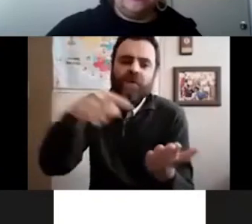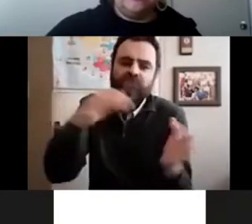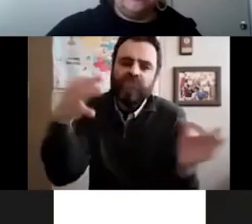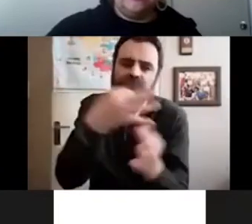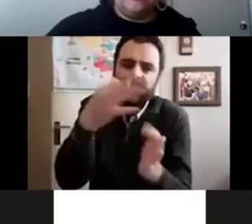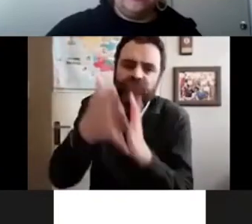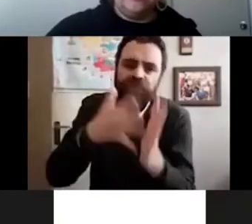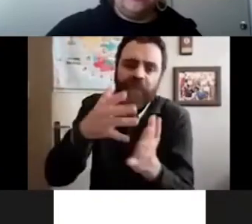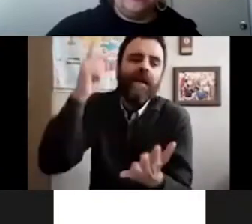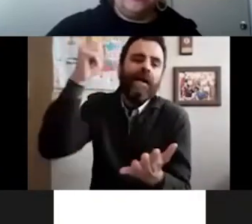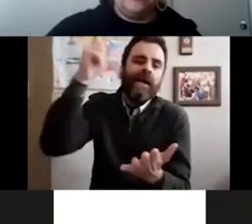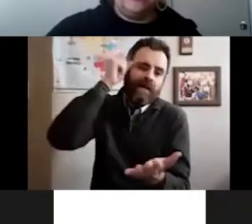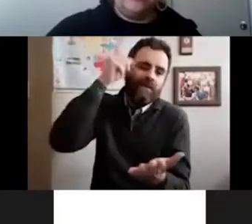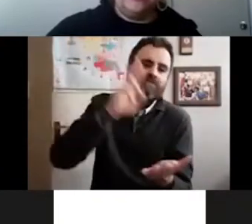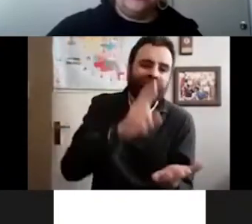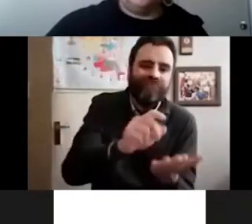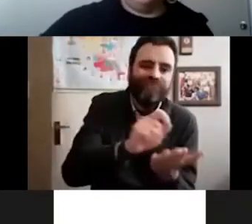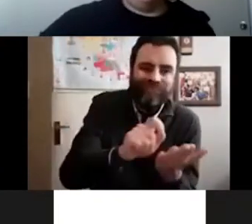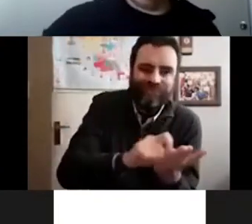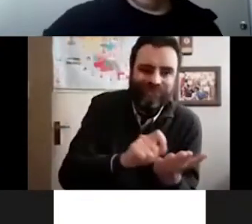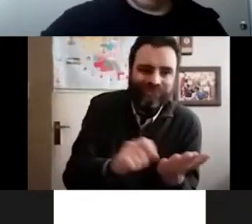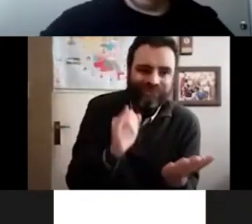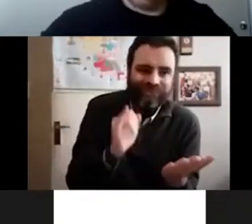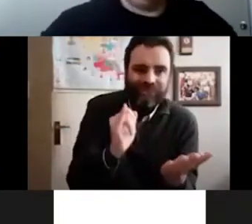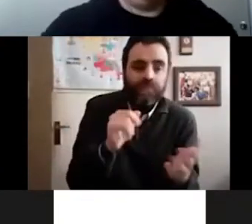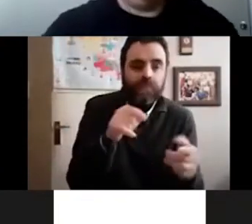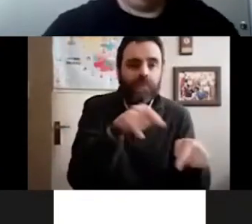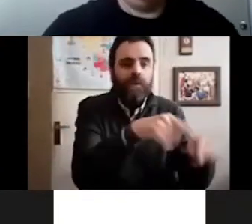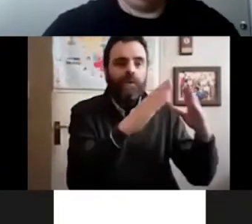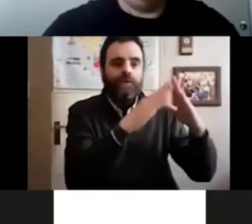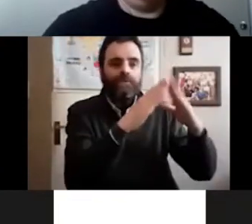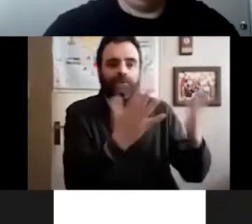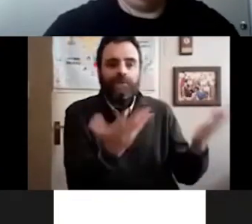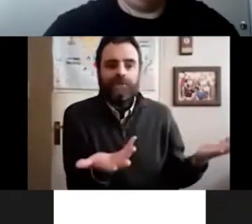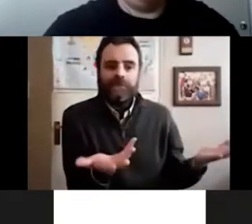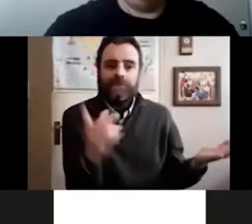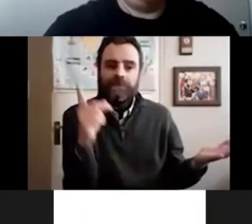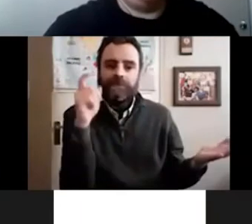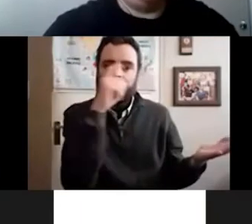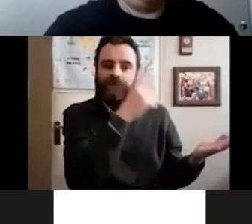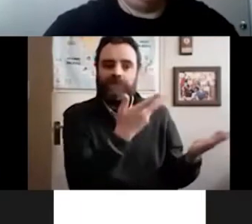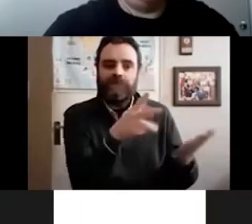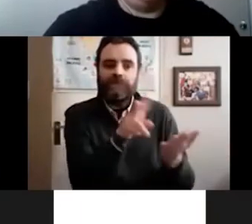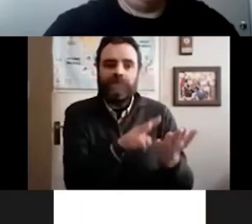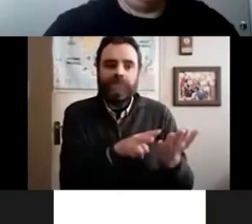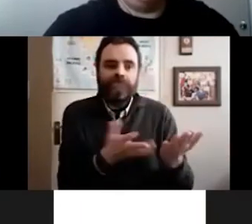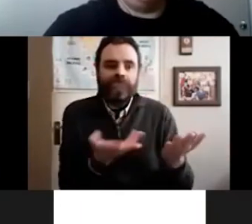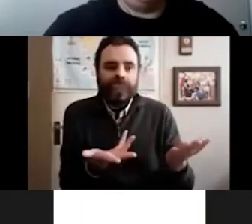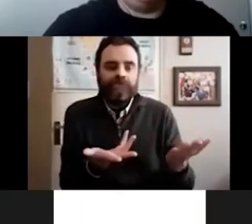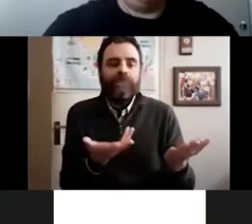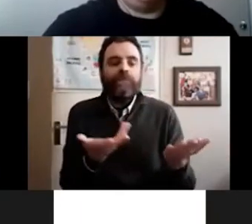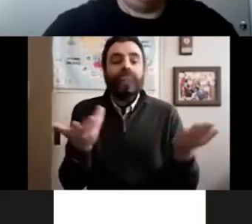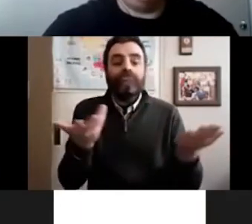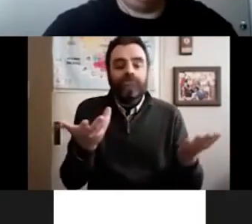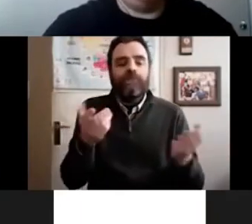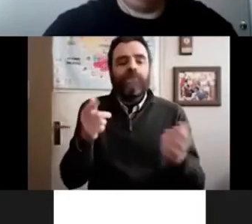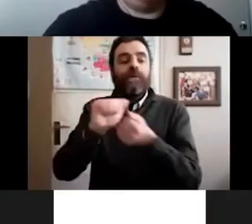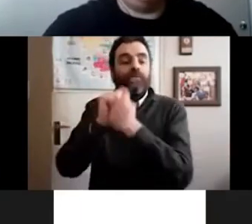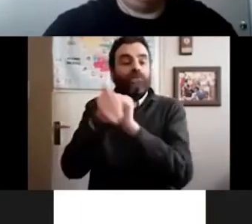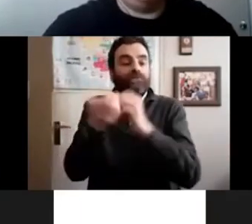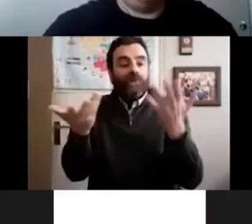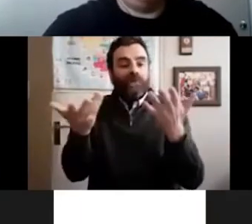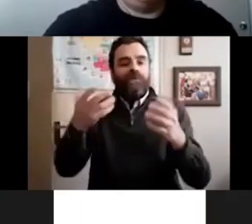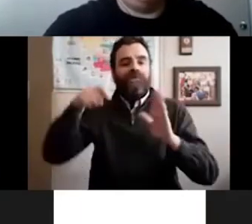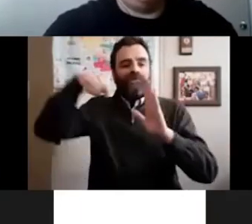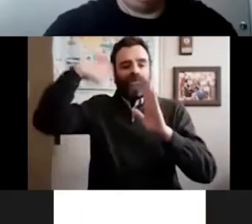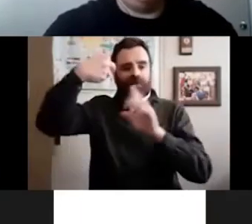con el profesor, por ejemplo, lee y pregunta, ¿me puede explicar la seña de esto que no comprendo? Y responde. Pero y en la casa, dice, es más difícil la